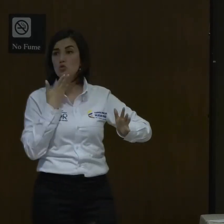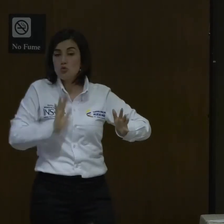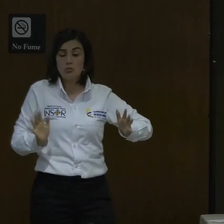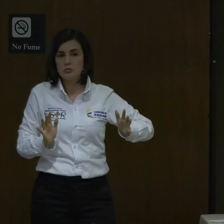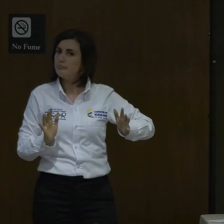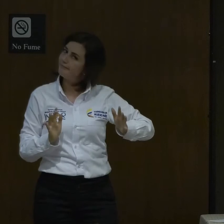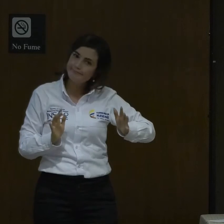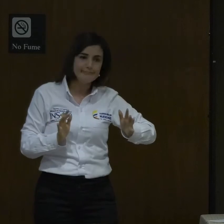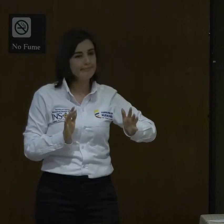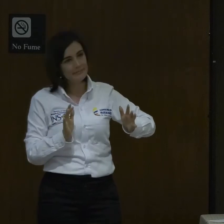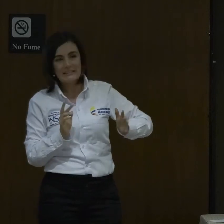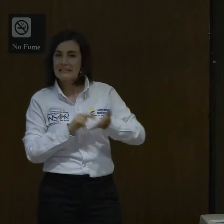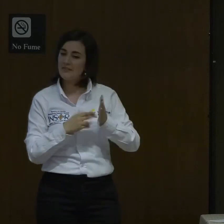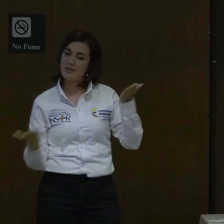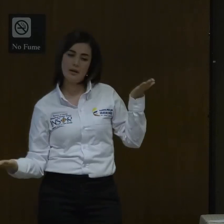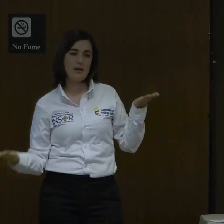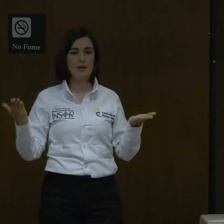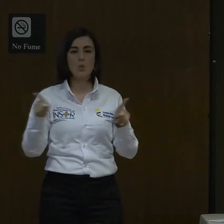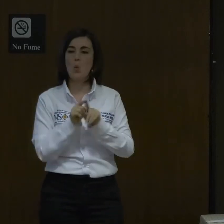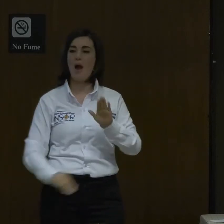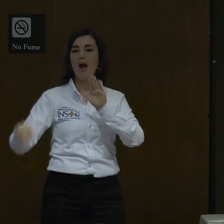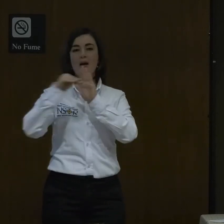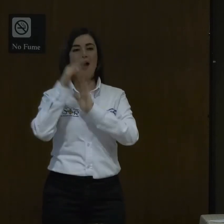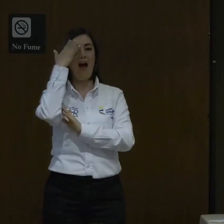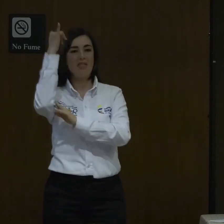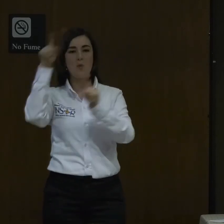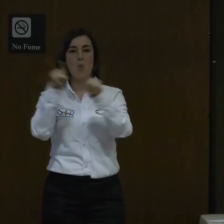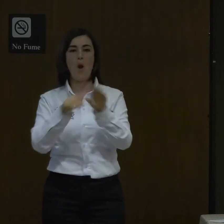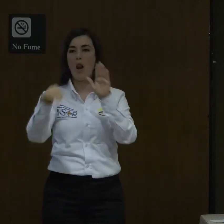necesario atribuirle el mismo estatus académico a las dos lenguas.